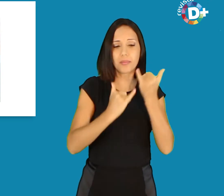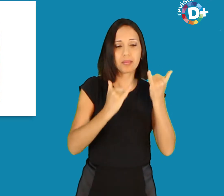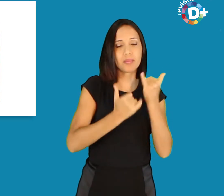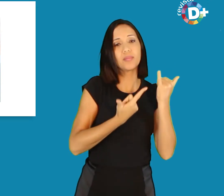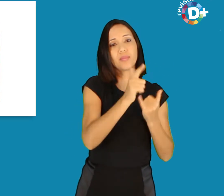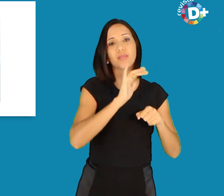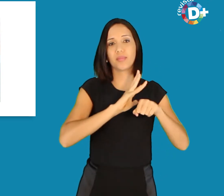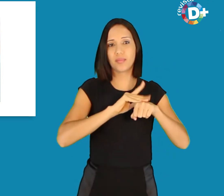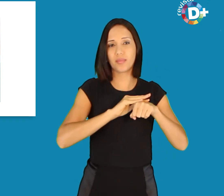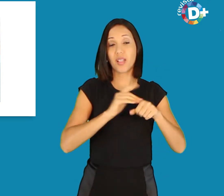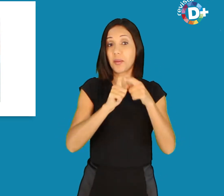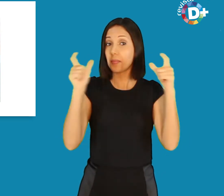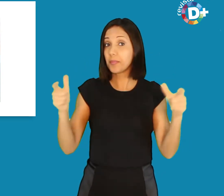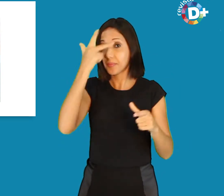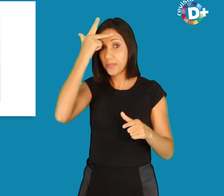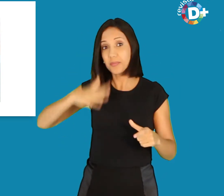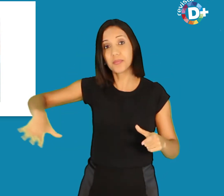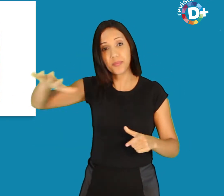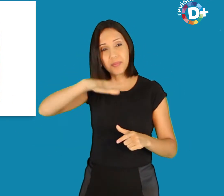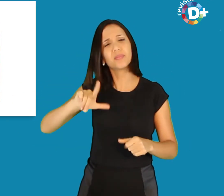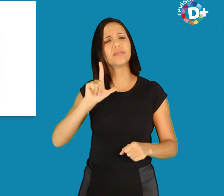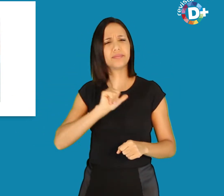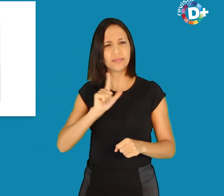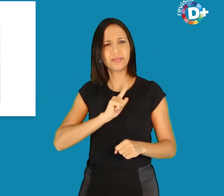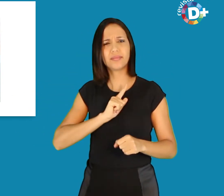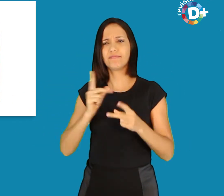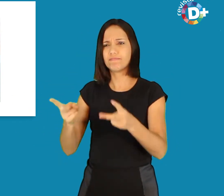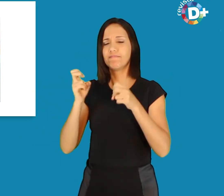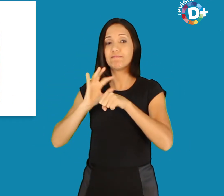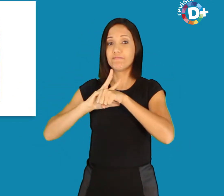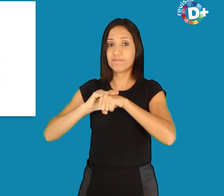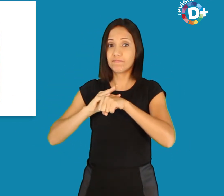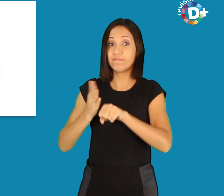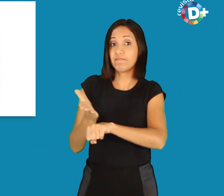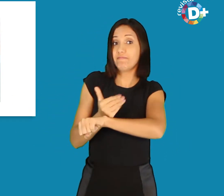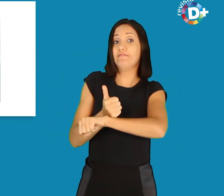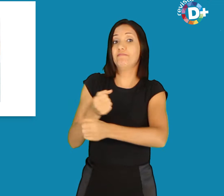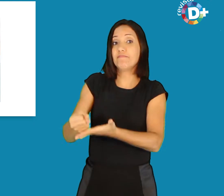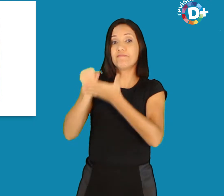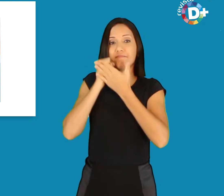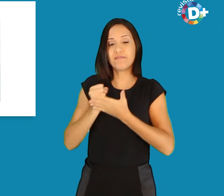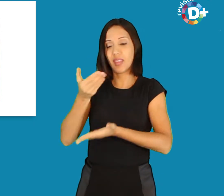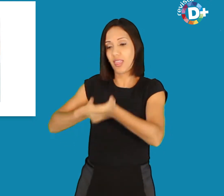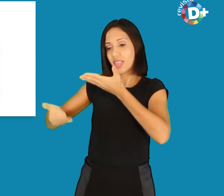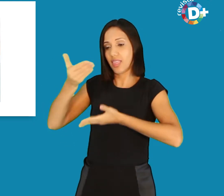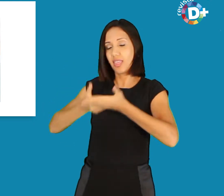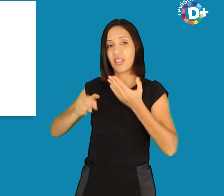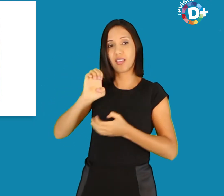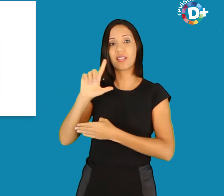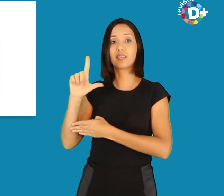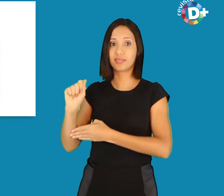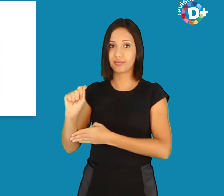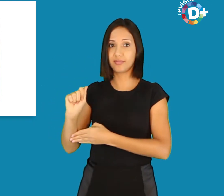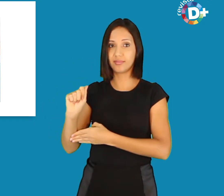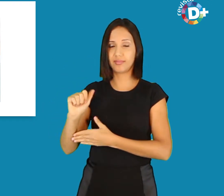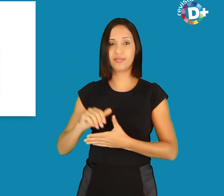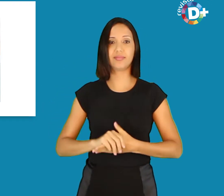vez que perguntamos quais os sinais que levaram ela cita que não tem mais força que antes que cai constantemente